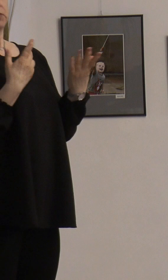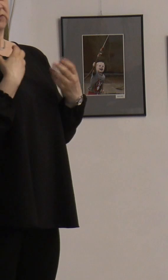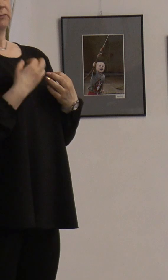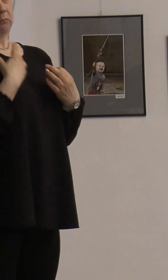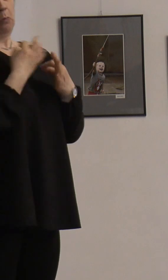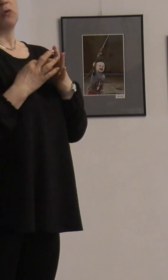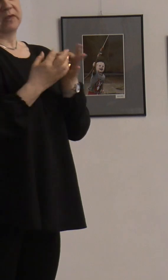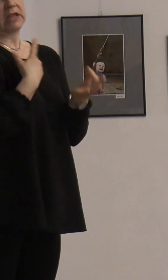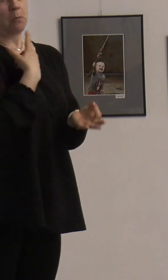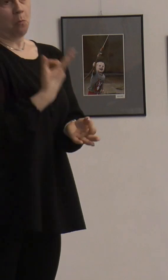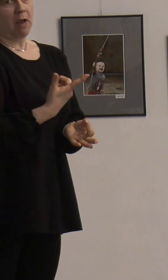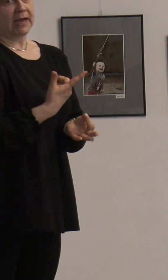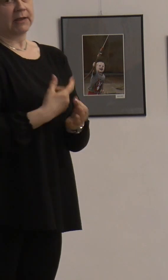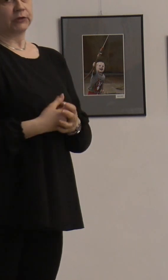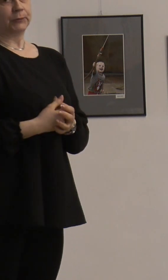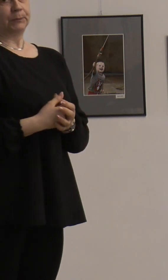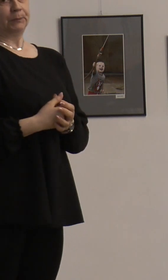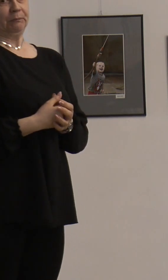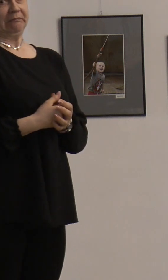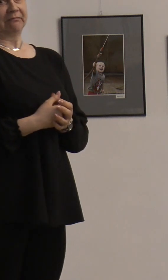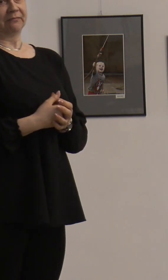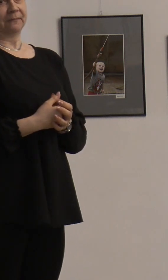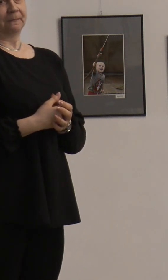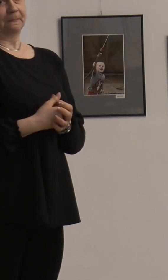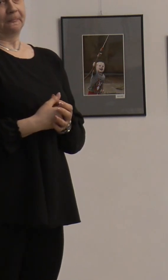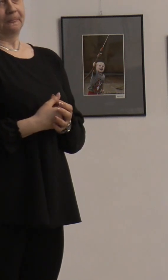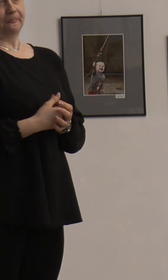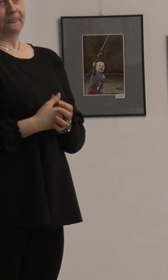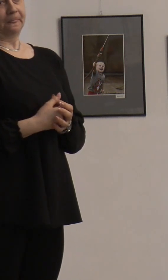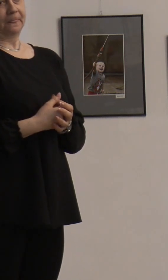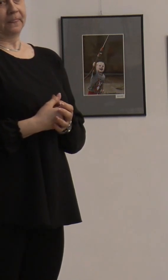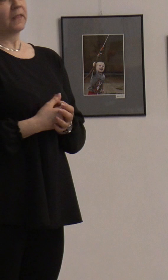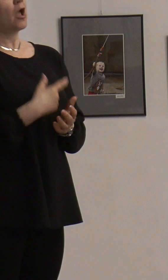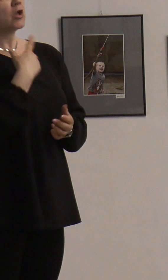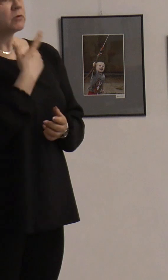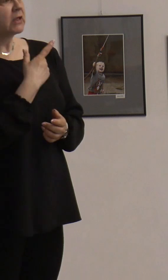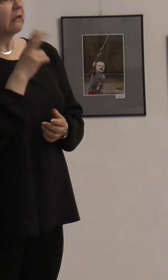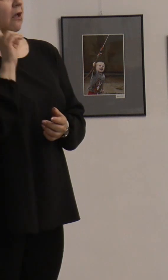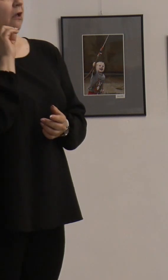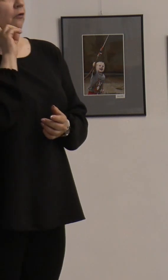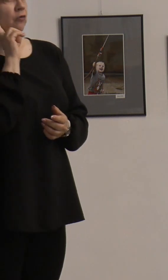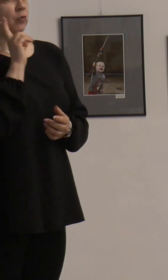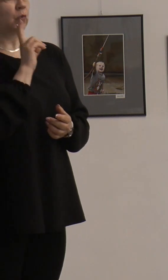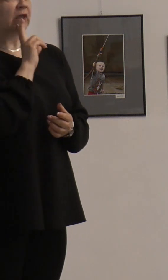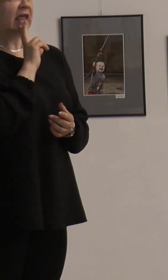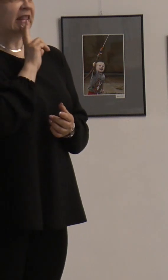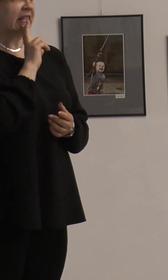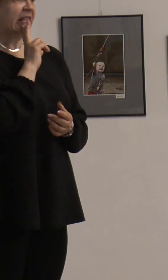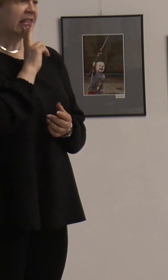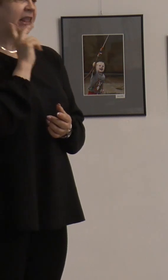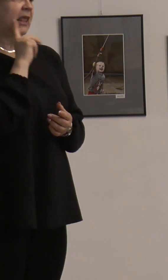megmondom őszintén, mert ugye azt mondták, hogy süket, némák,